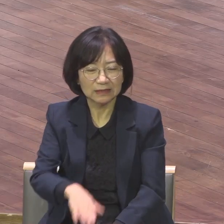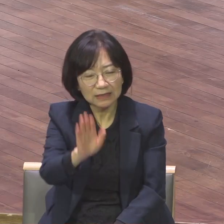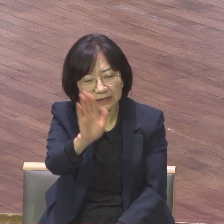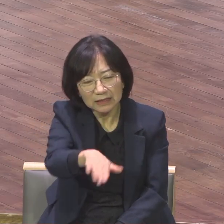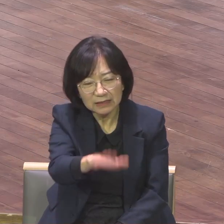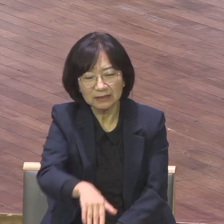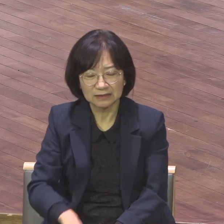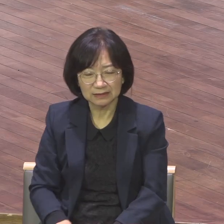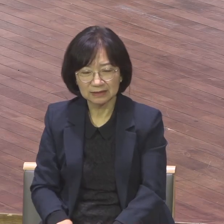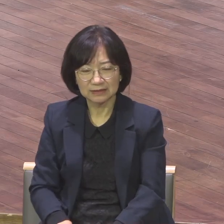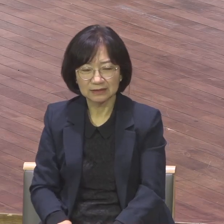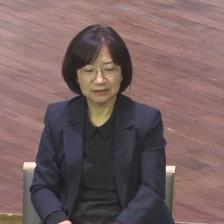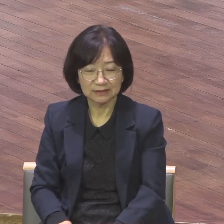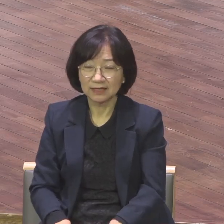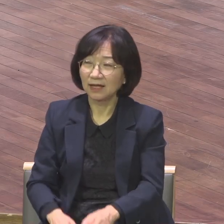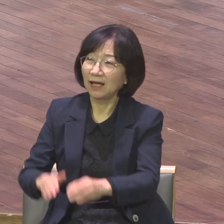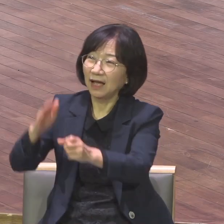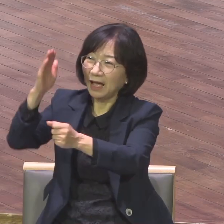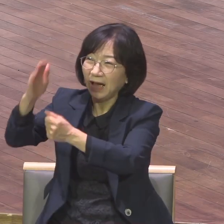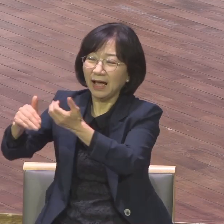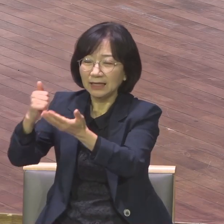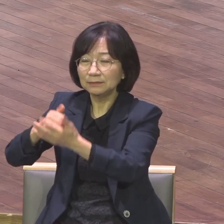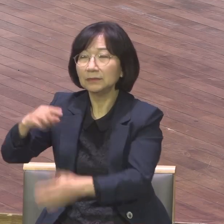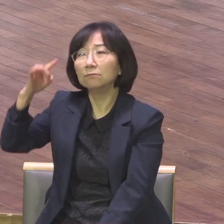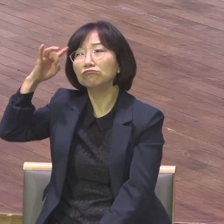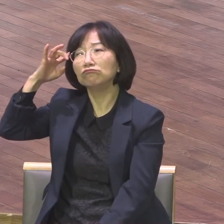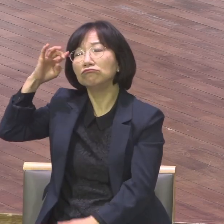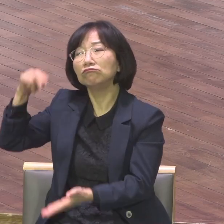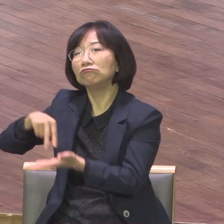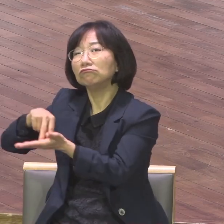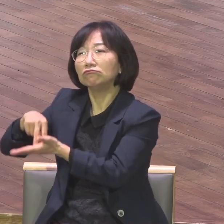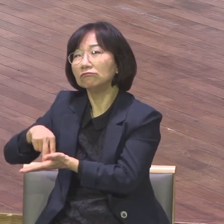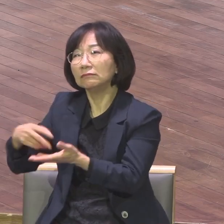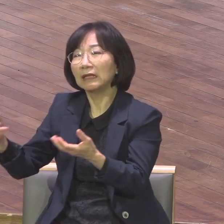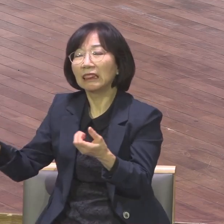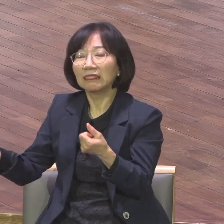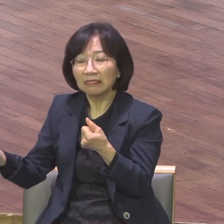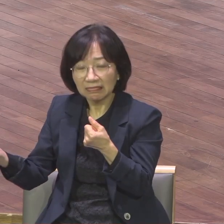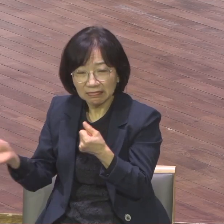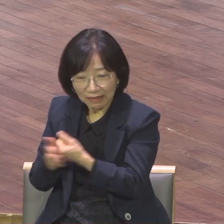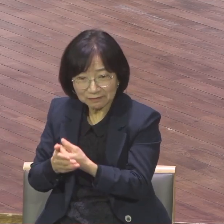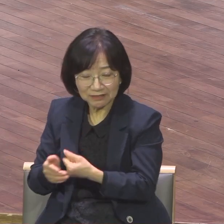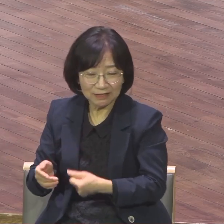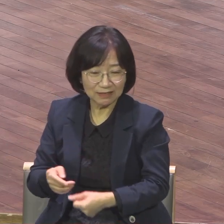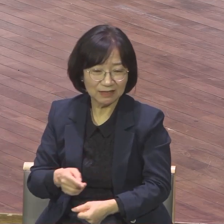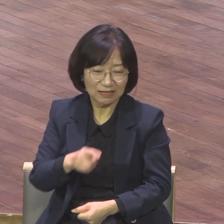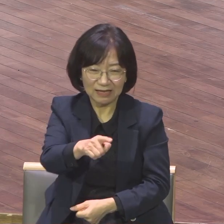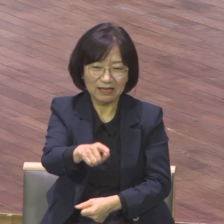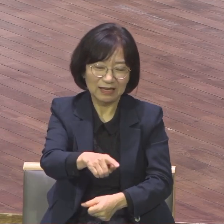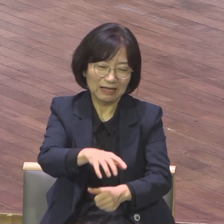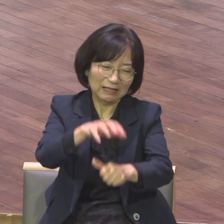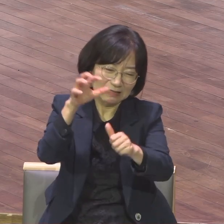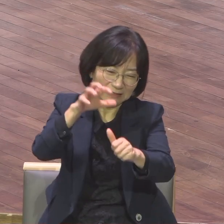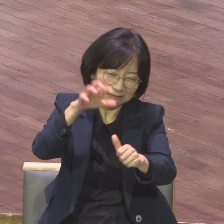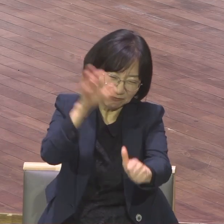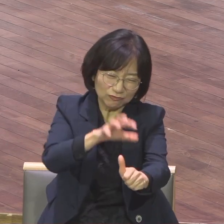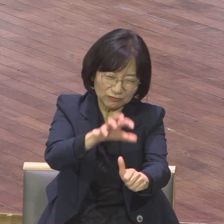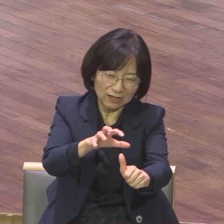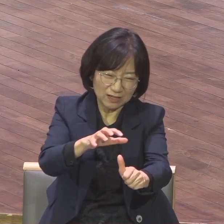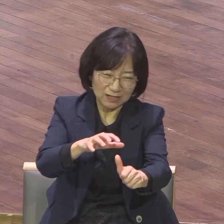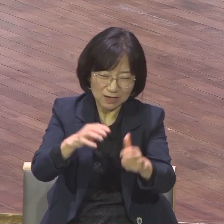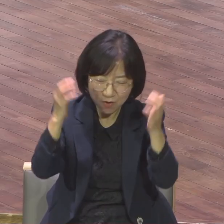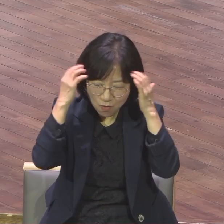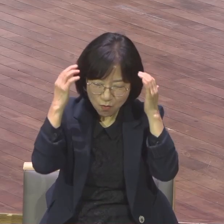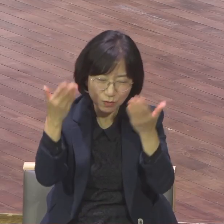하나님이 심심해가 선민인 이스라엘 백성들을 자기 자식들을 그 불신 가정에 보내가지고 그 나라에